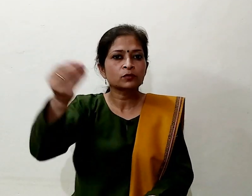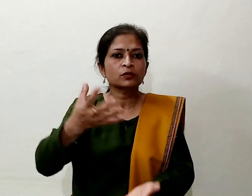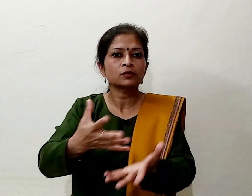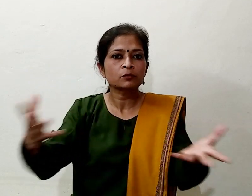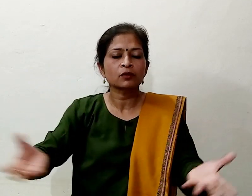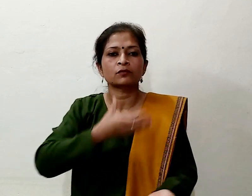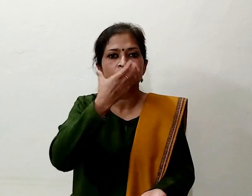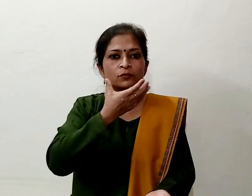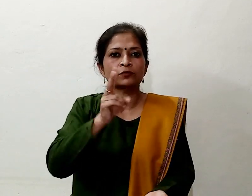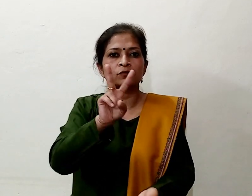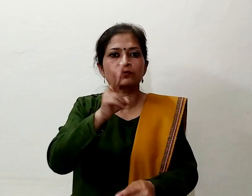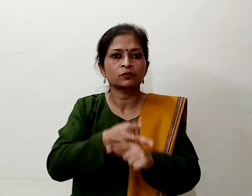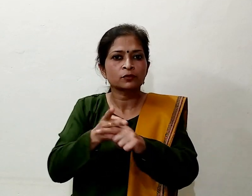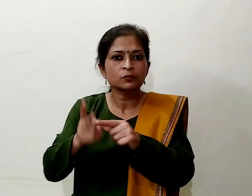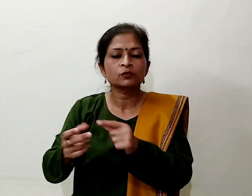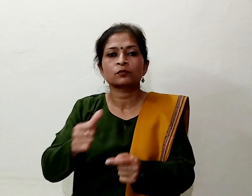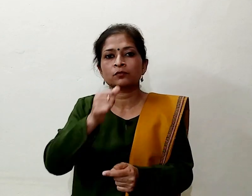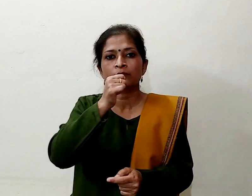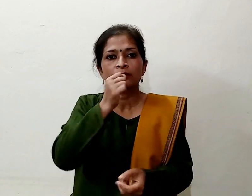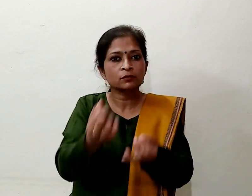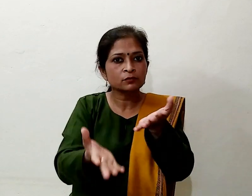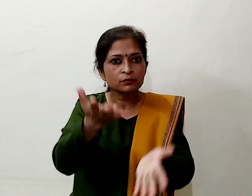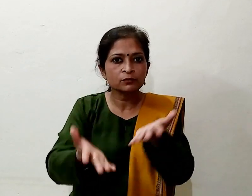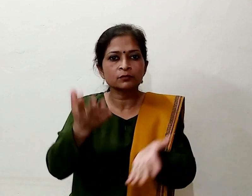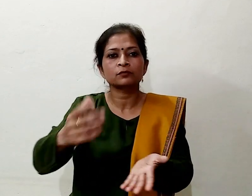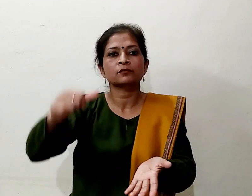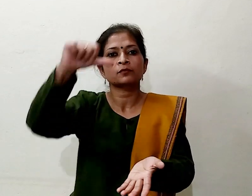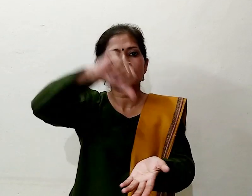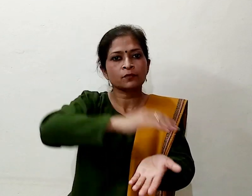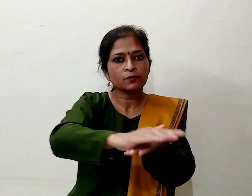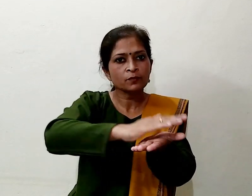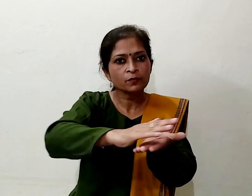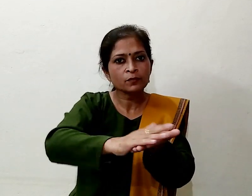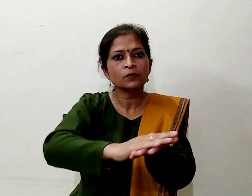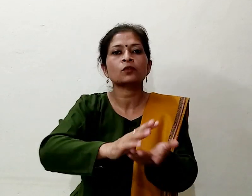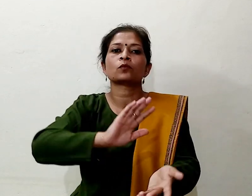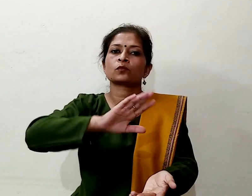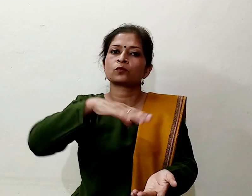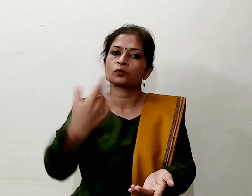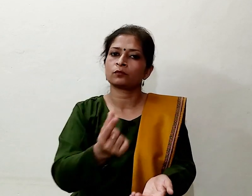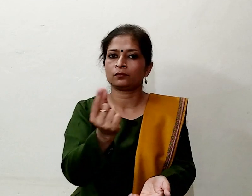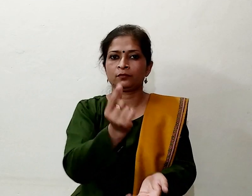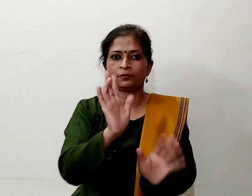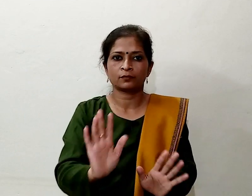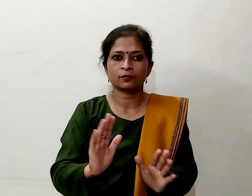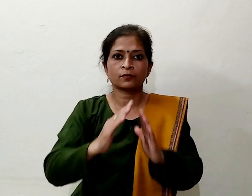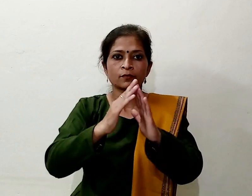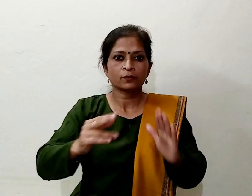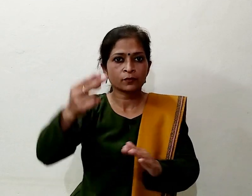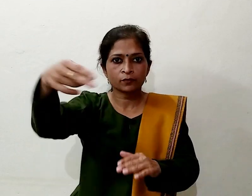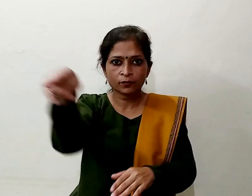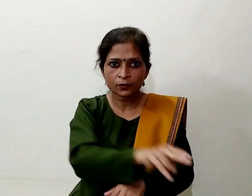सब्जियो को गर्म पानी से अच्छी प्रकार से धोकर ही प्रयोक करें घर वापस आने के पश्चात